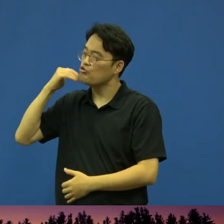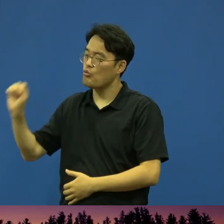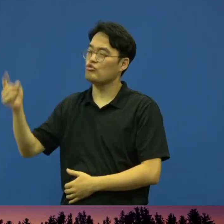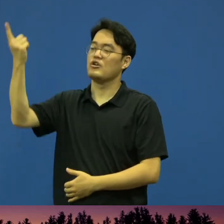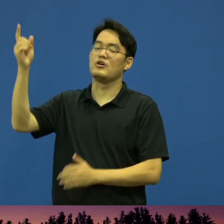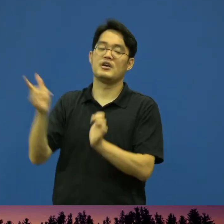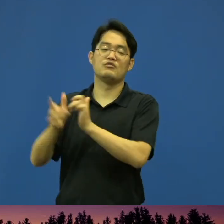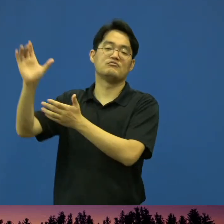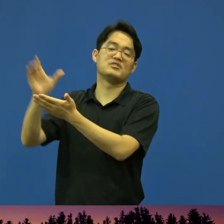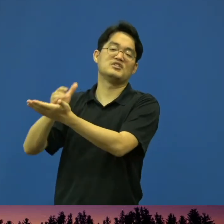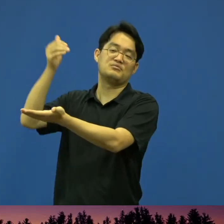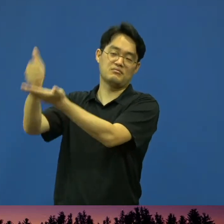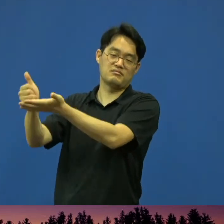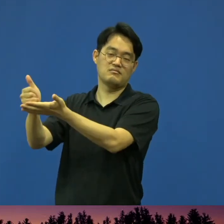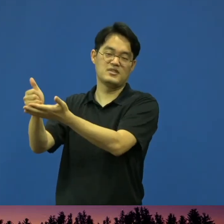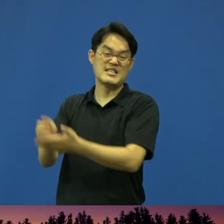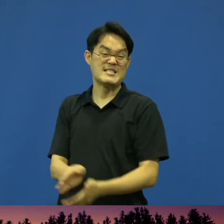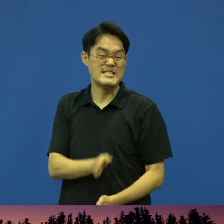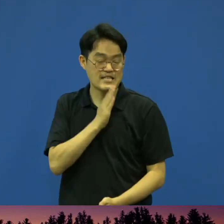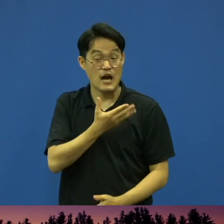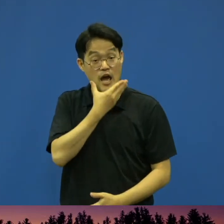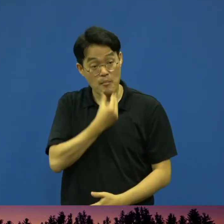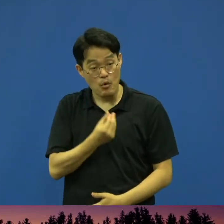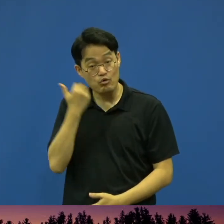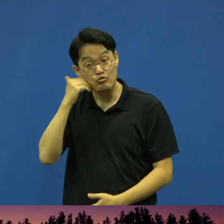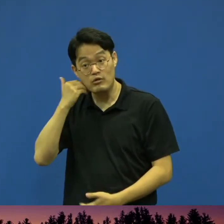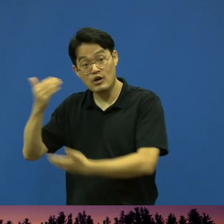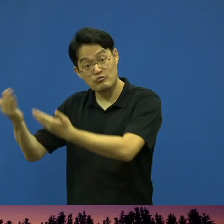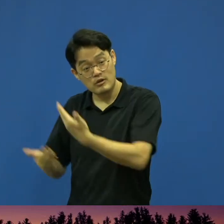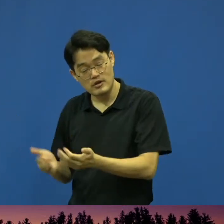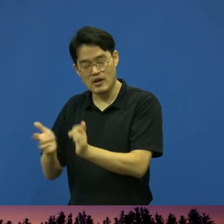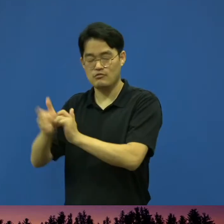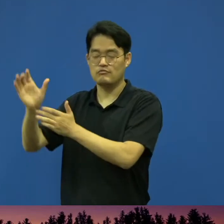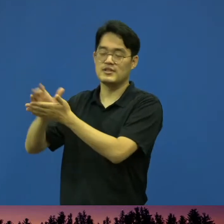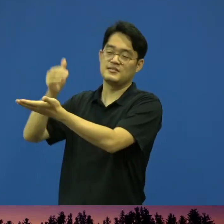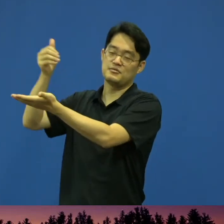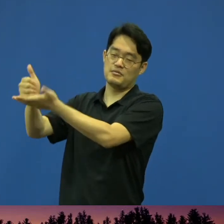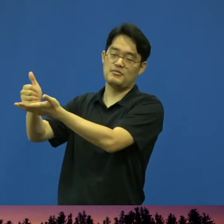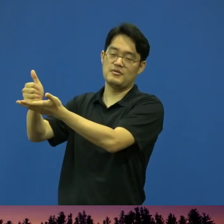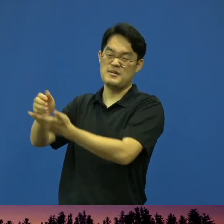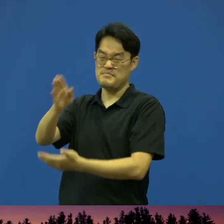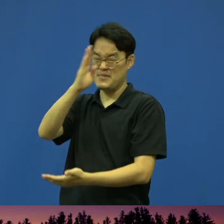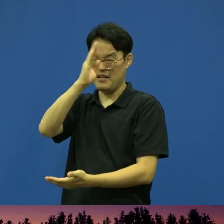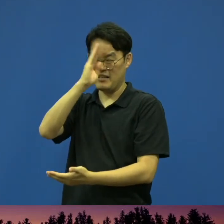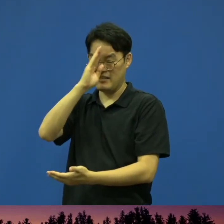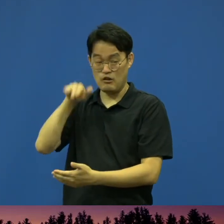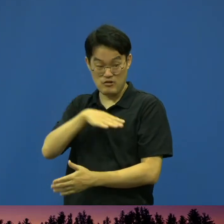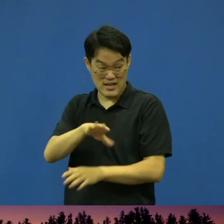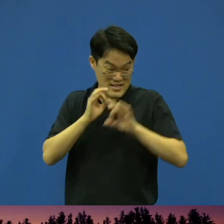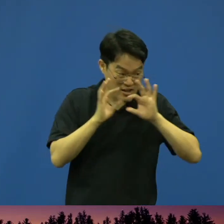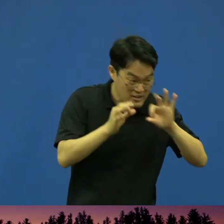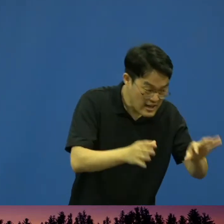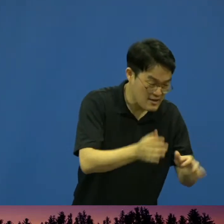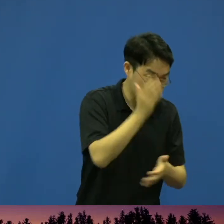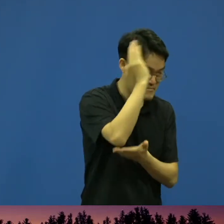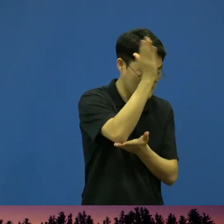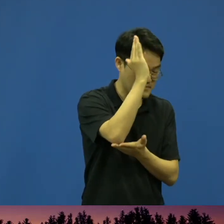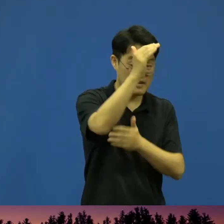시작됩니까? 진짜 행복은 어디에서 시작되죠? 병든 자에게 우리가 전할 메시지는